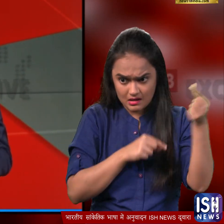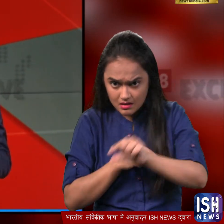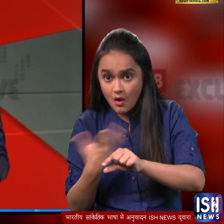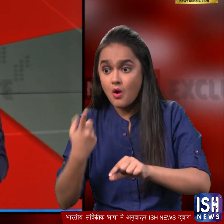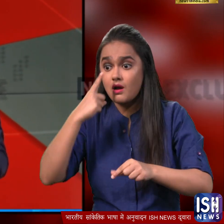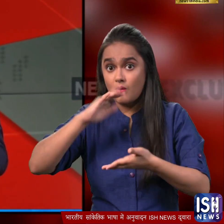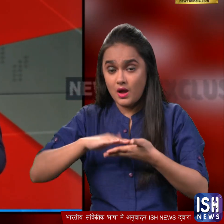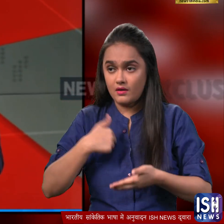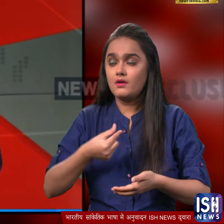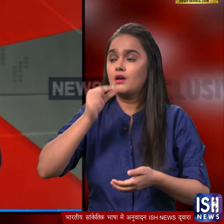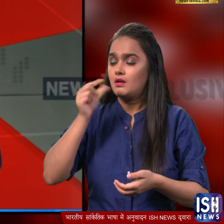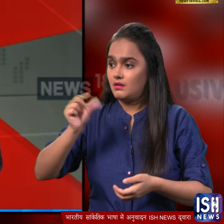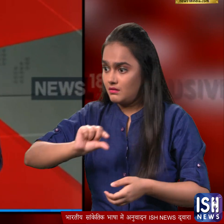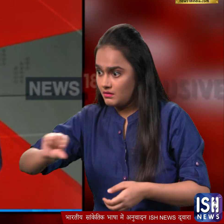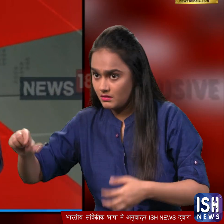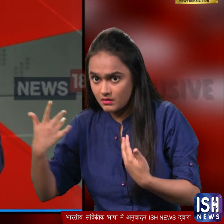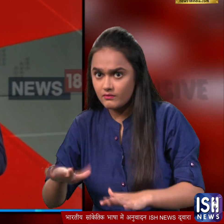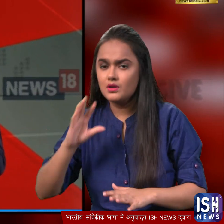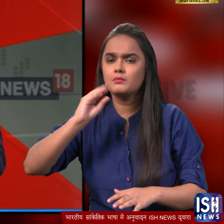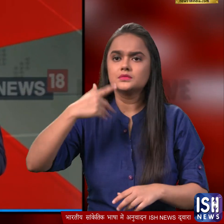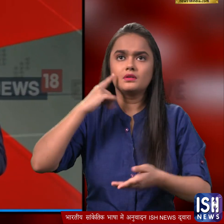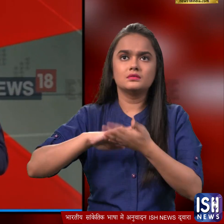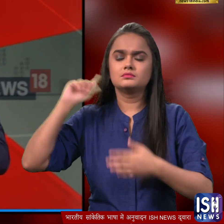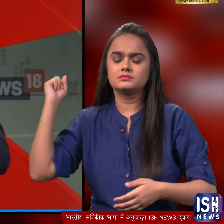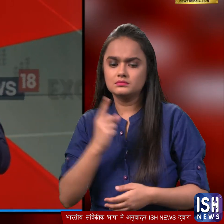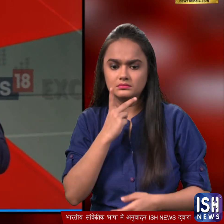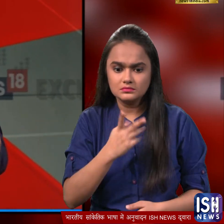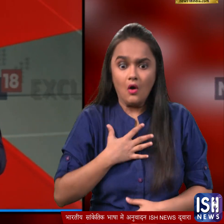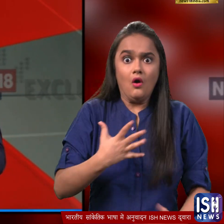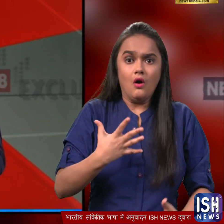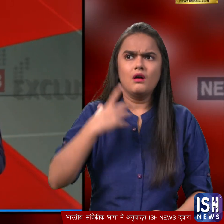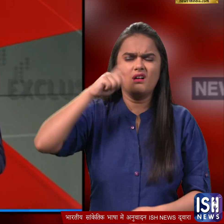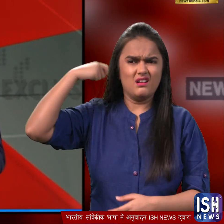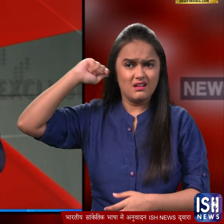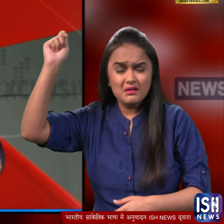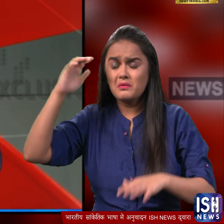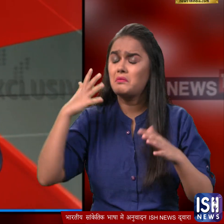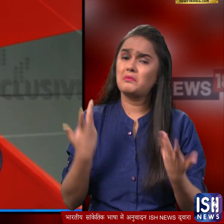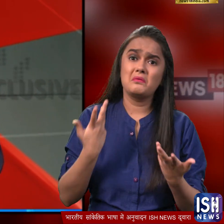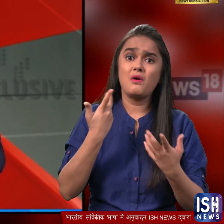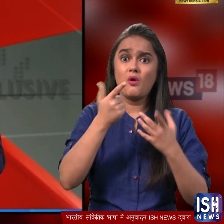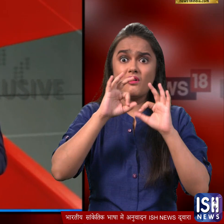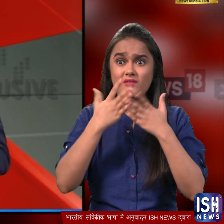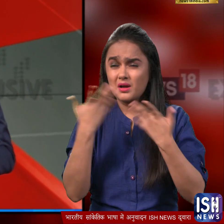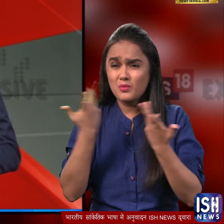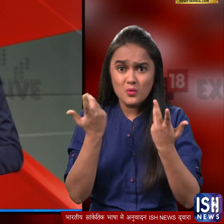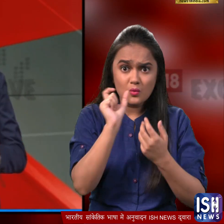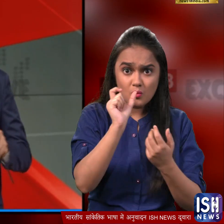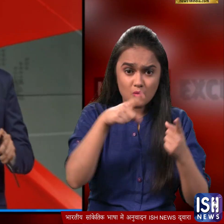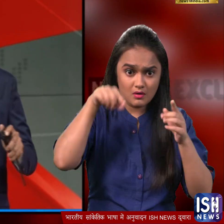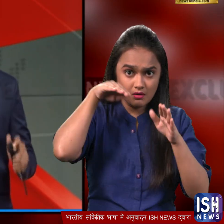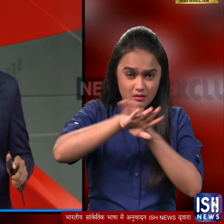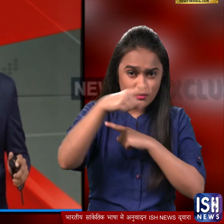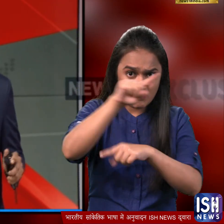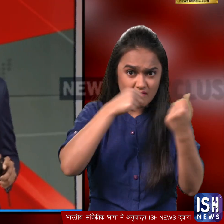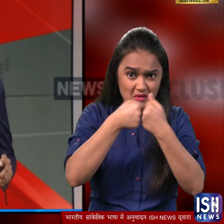या फिर महिला ने खुद और बच्चों को जहर खिला दिया, जिसके बाद पति ने फांसी लगा ली, ये साफ नहीं है। जबकि परिवार में किसी बड़ी